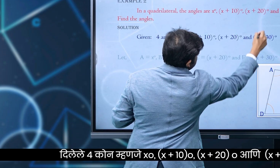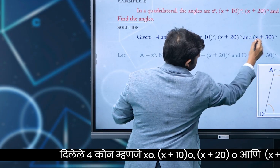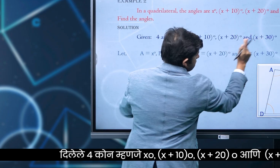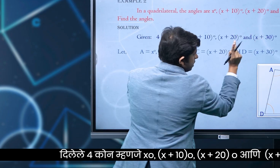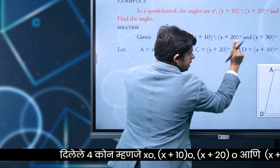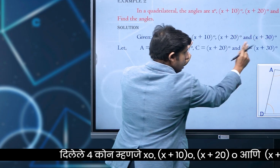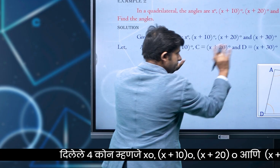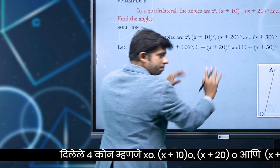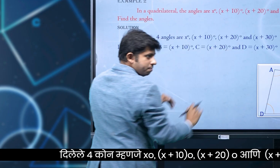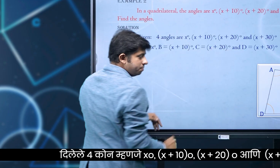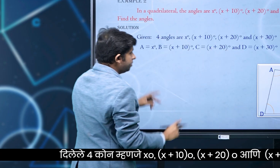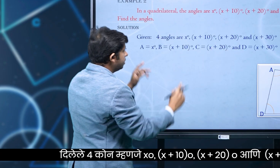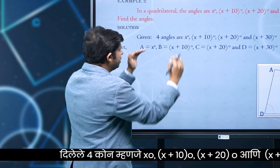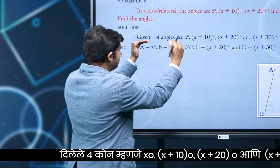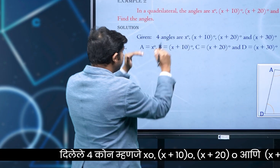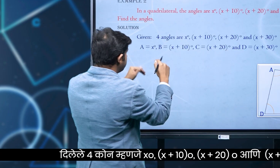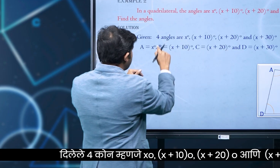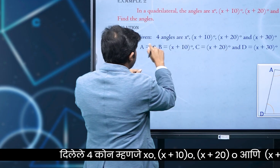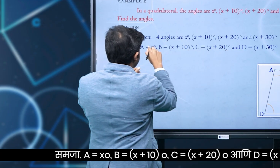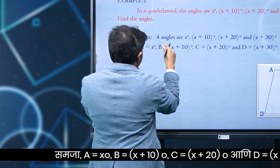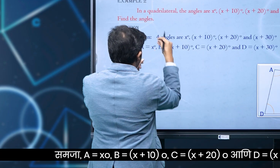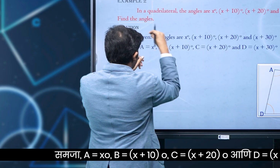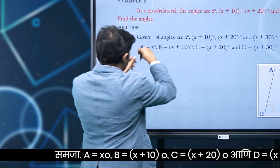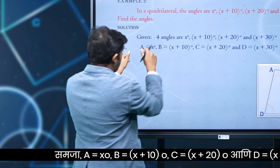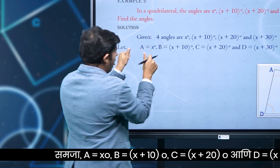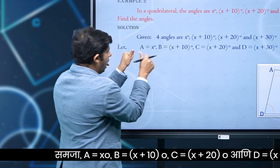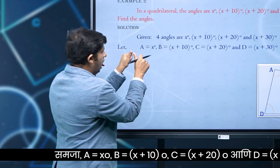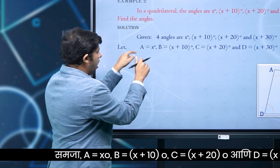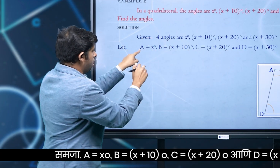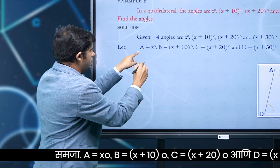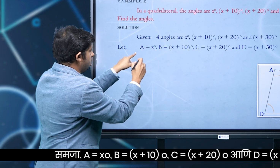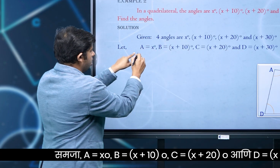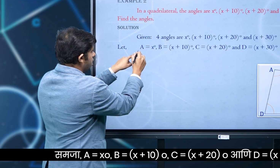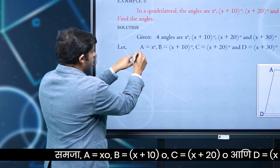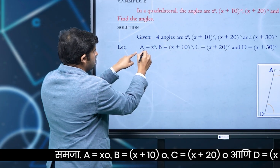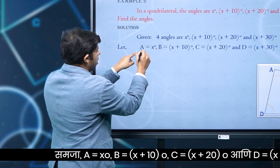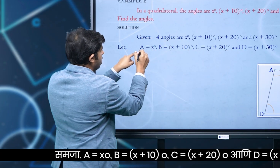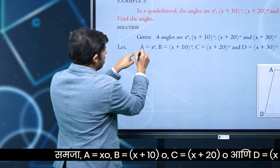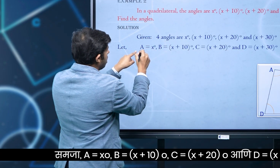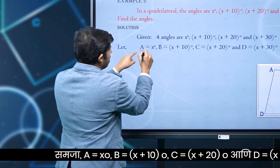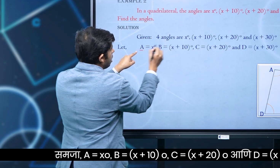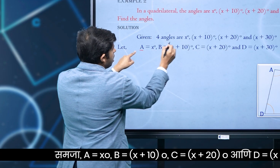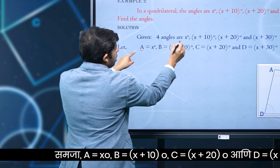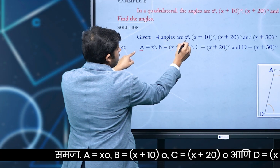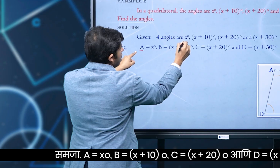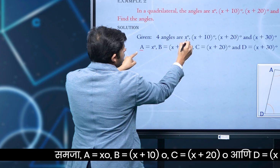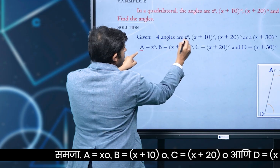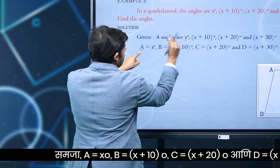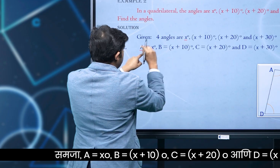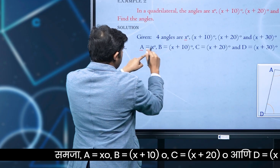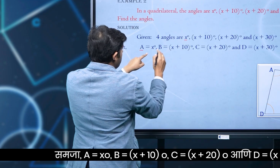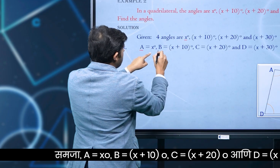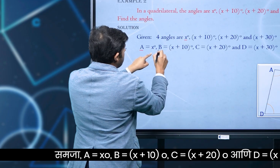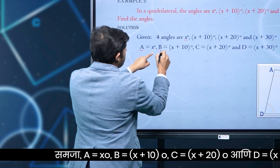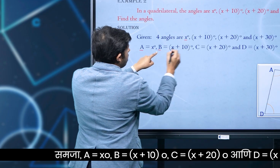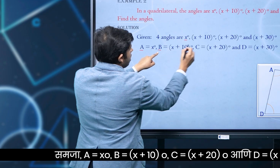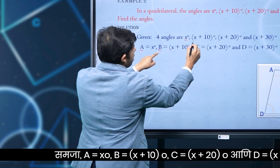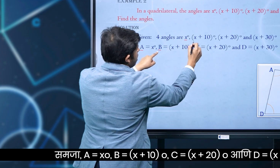and x plus 30 degrees. समजा A is equals to x degrees, B is equals to x plus 10 degrees, C is equals to x plus